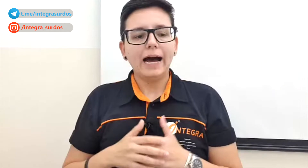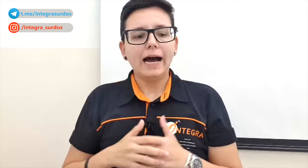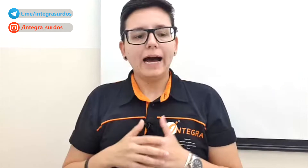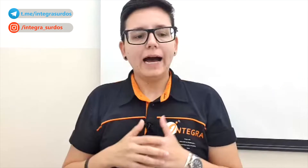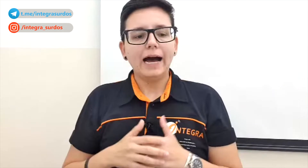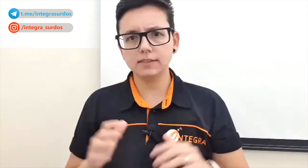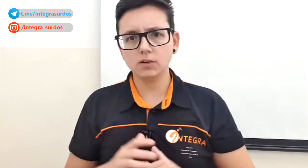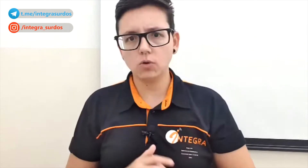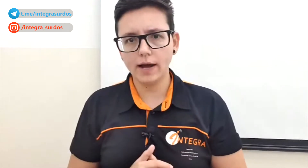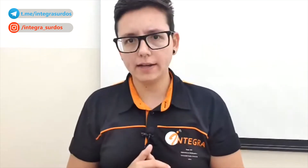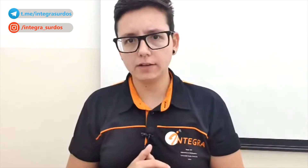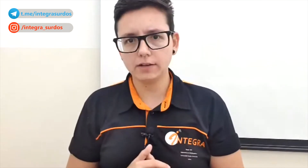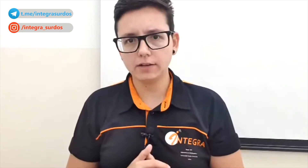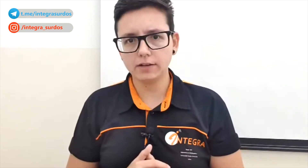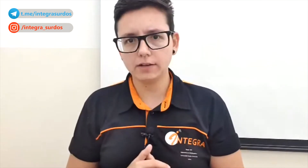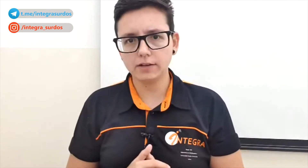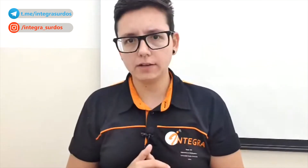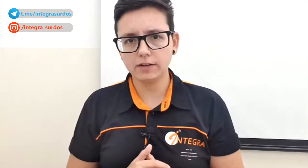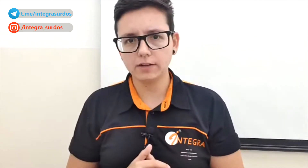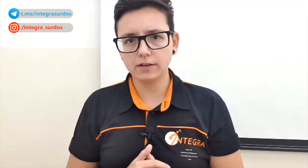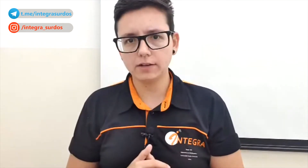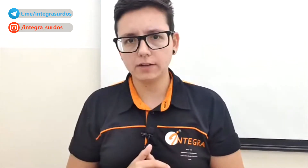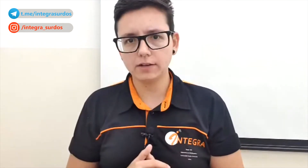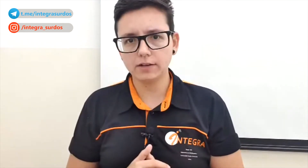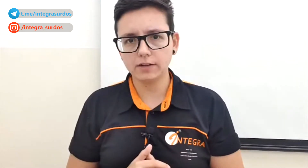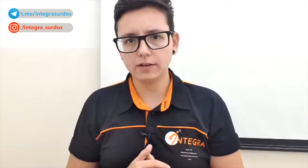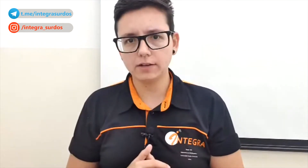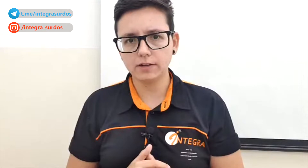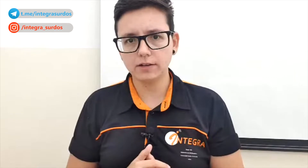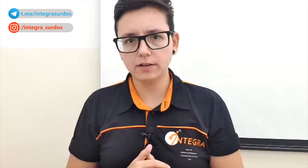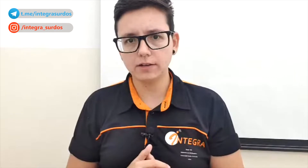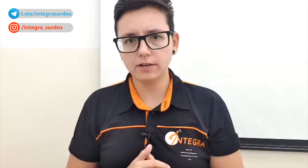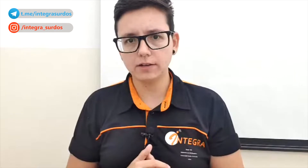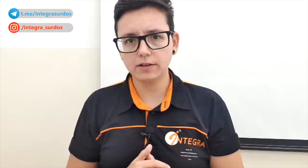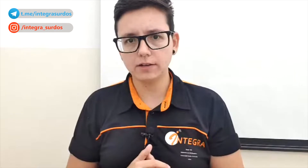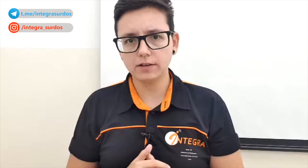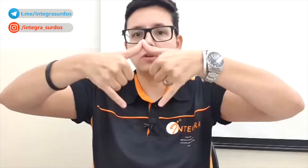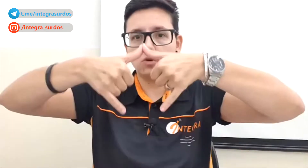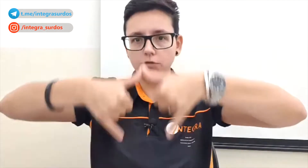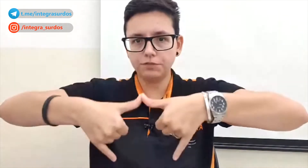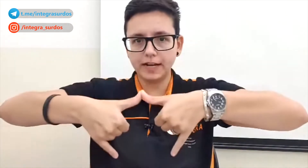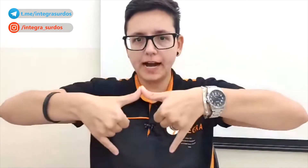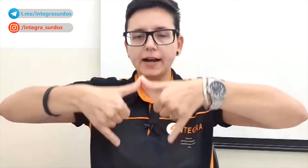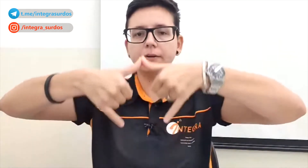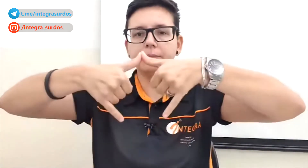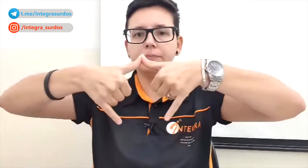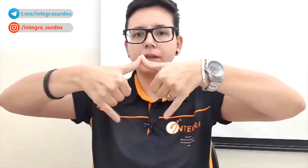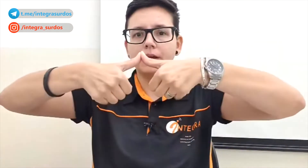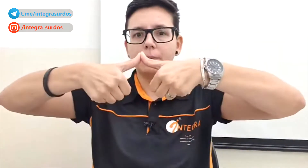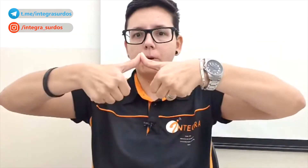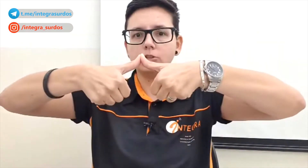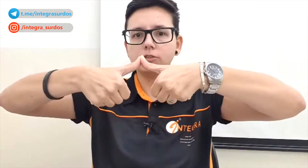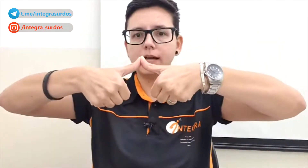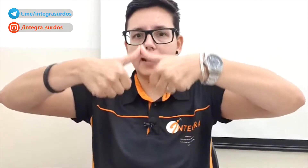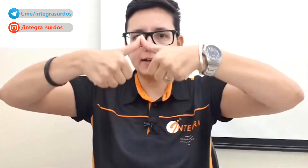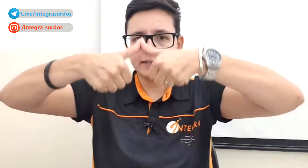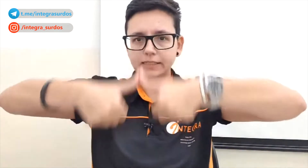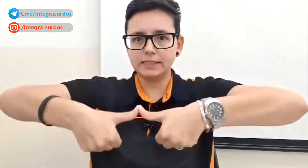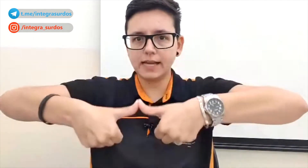Os três estão corretos. Então, você pode usar estar ou ficar, pode usar estar